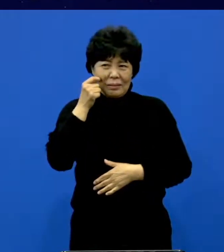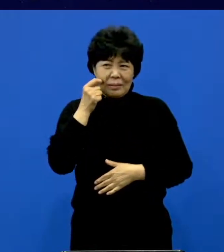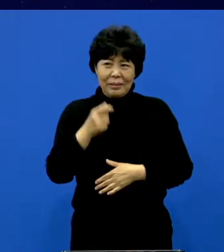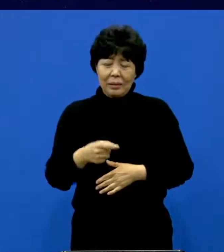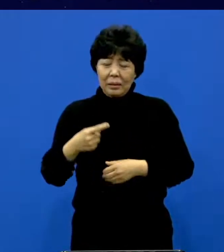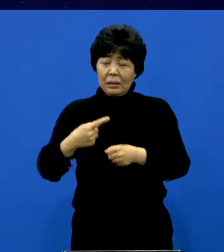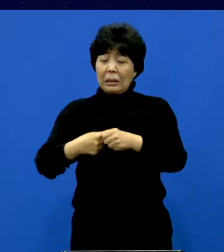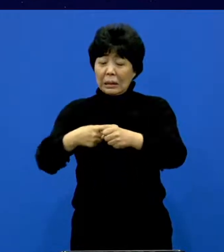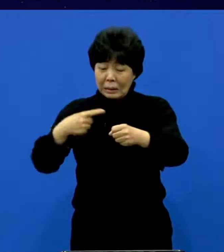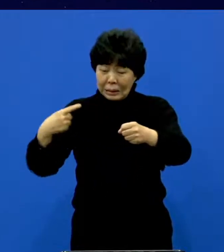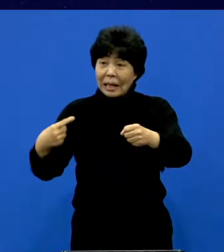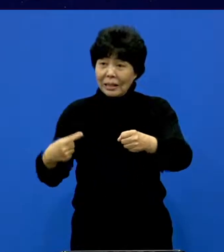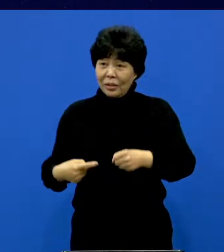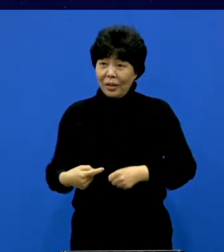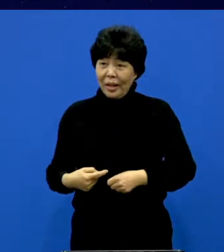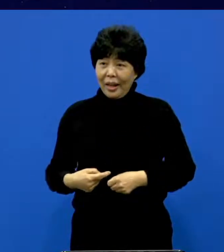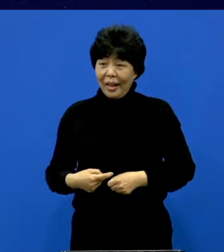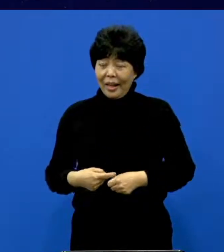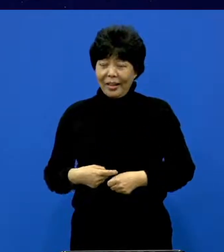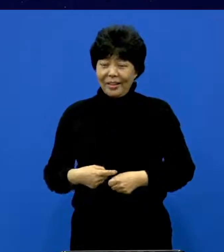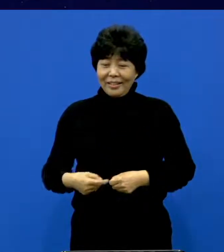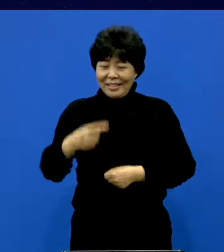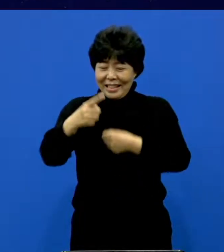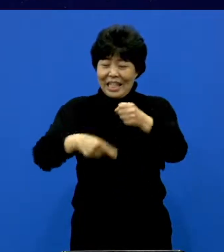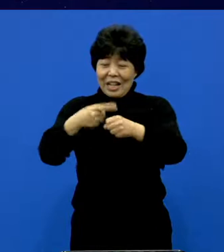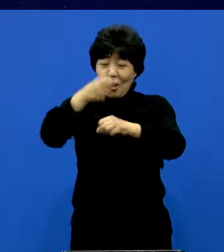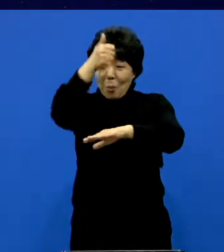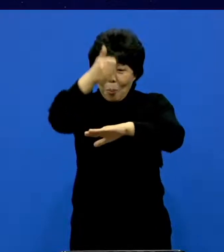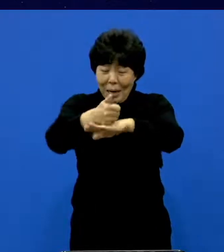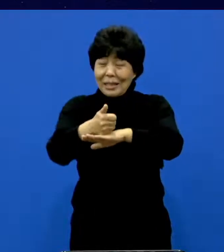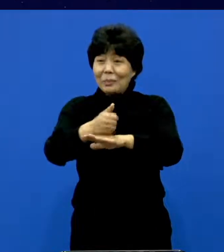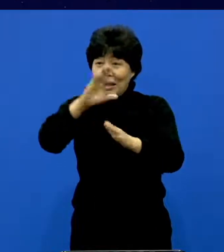송구영신 예배 때 네 기도한 거 기억나나? 이러면서